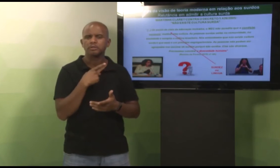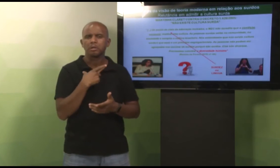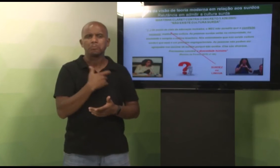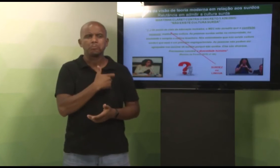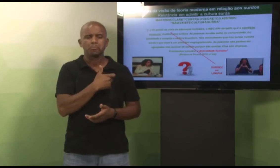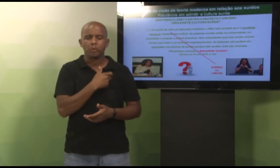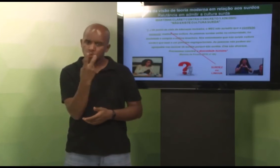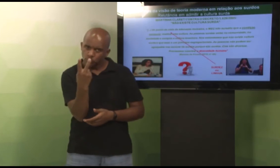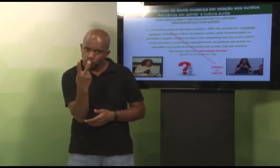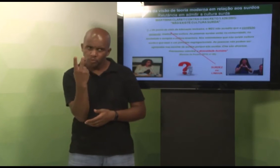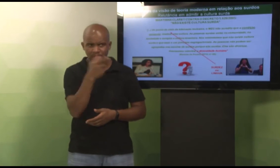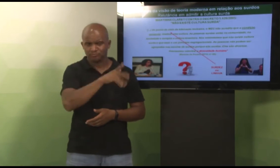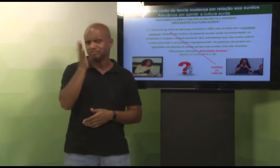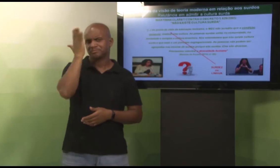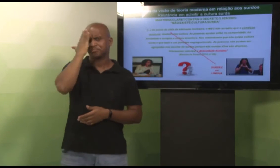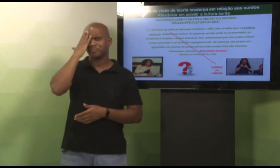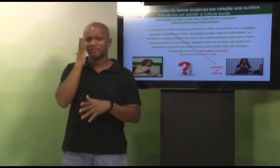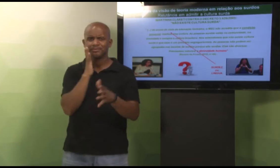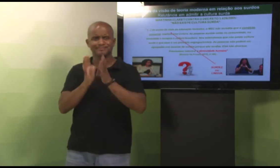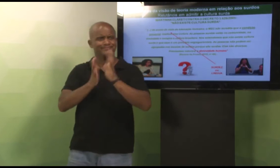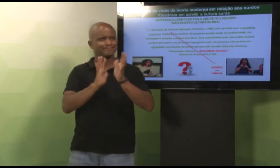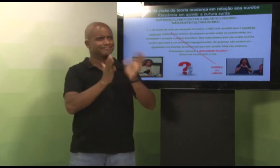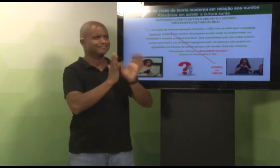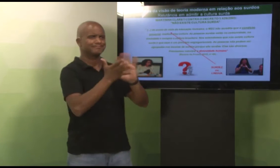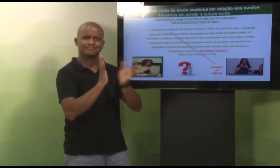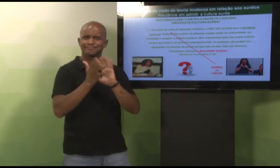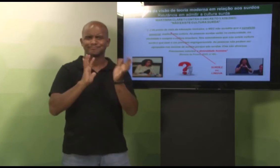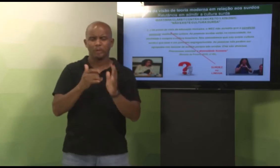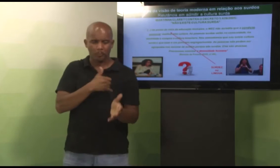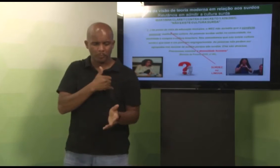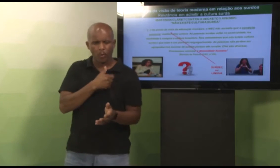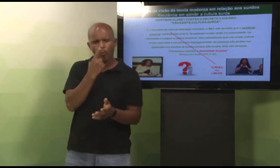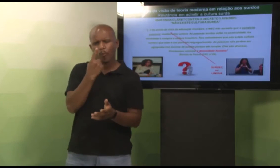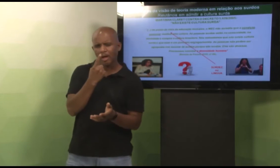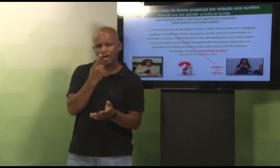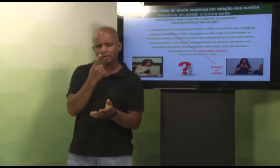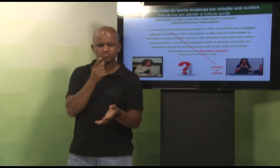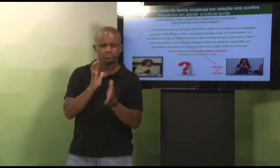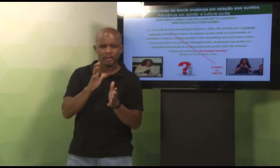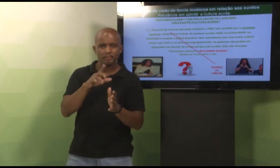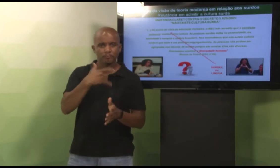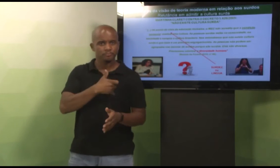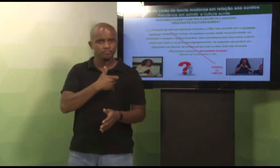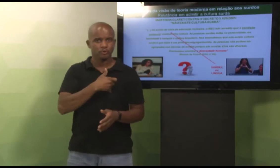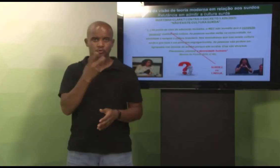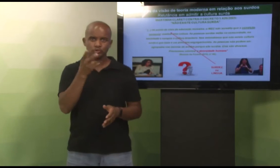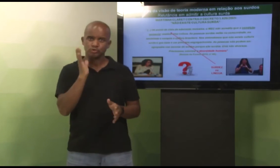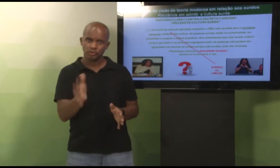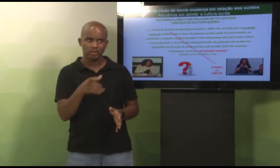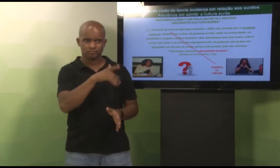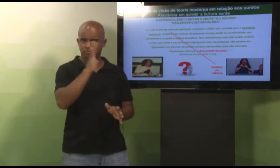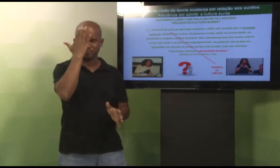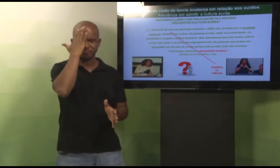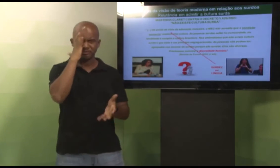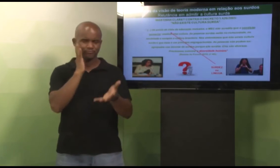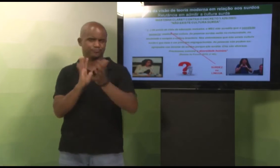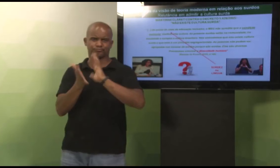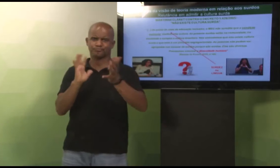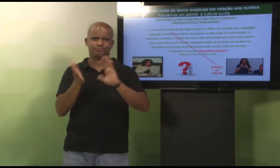então, ela teve experiências em outras escolas também, com crianças de 2 anos já sinalizantes, em outras